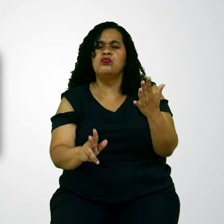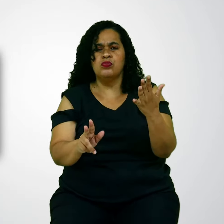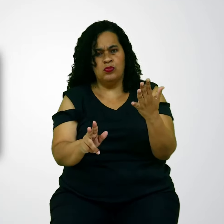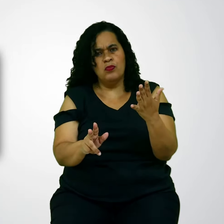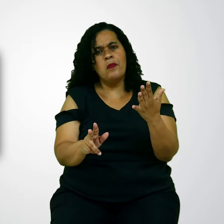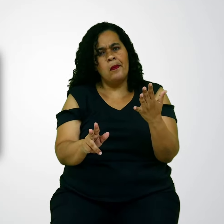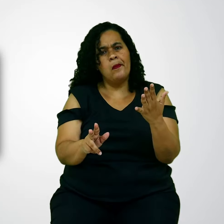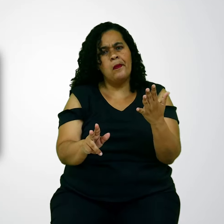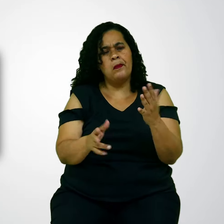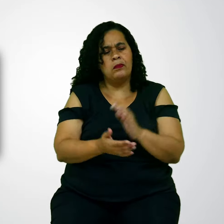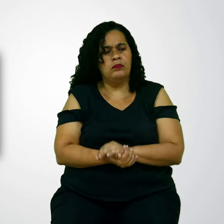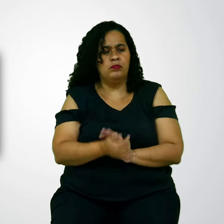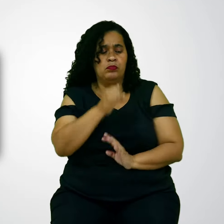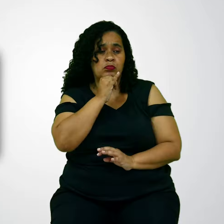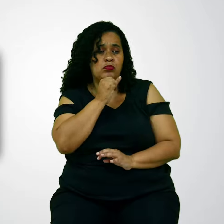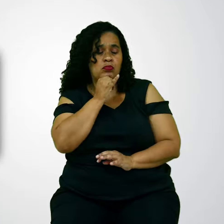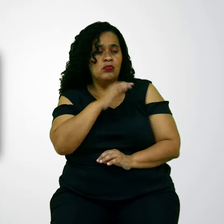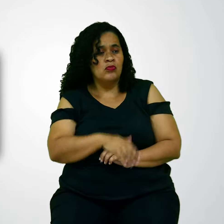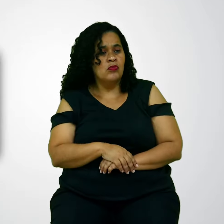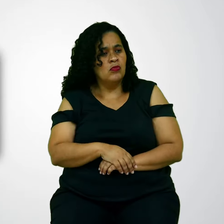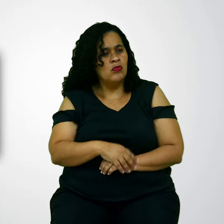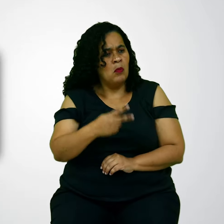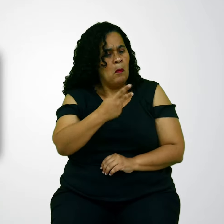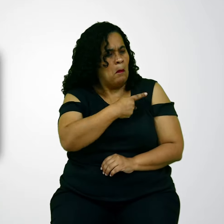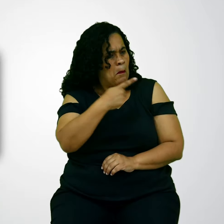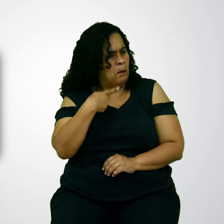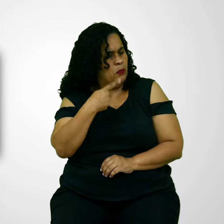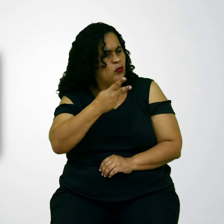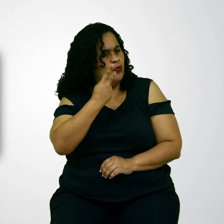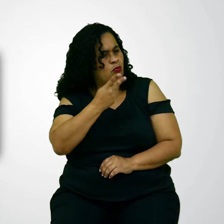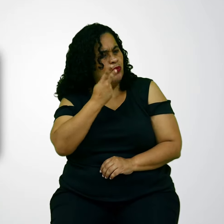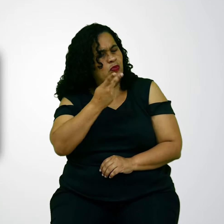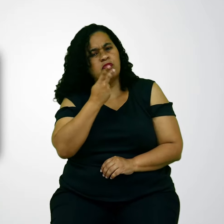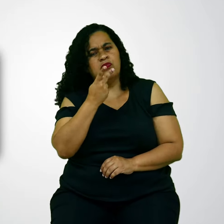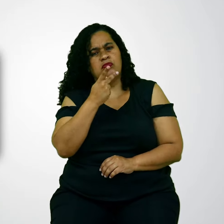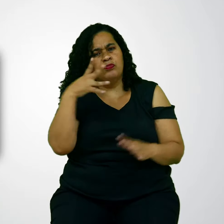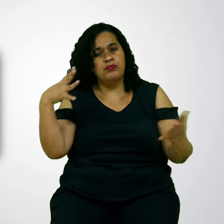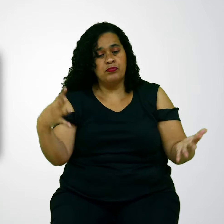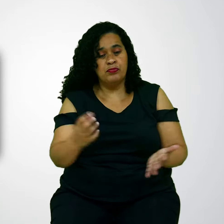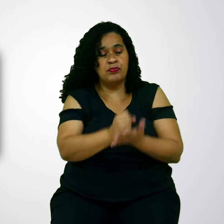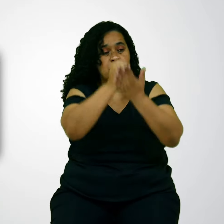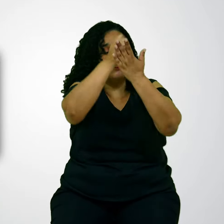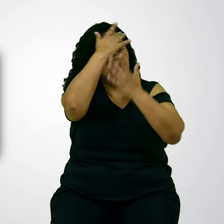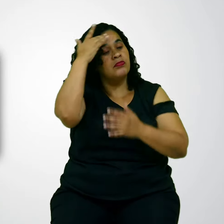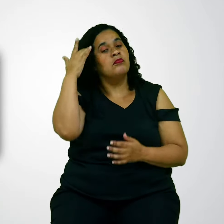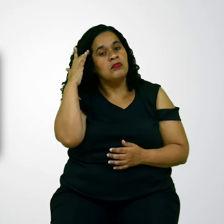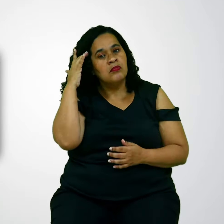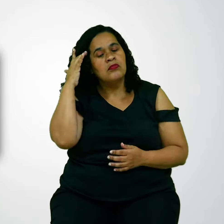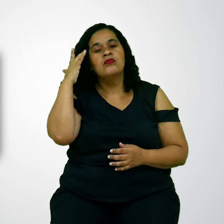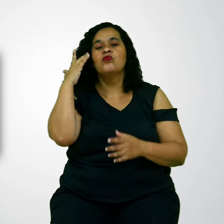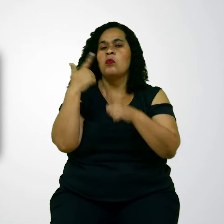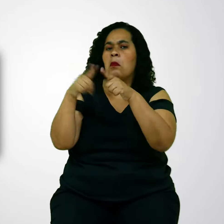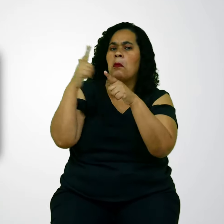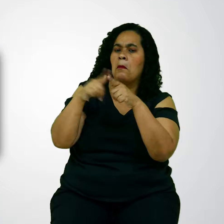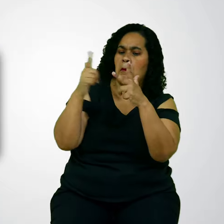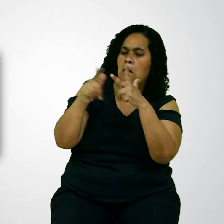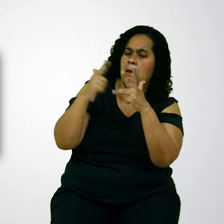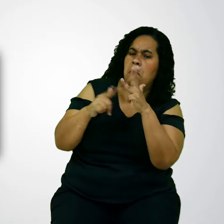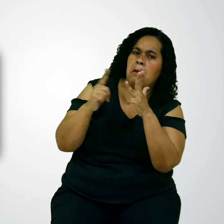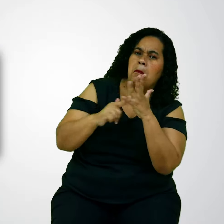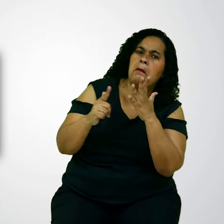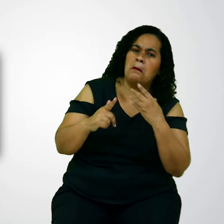citou alcançar pessoas que estão passando por dificuldades, pessoas que estão, de repente, opressas